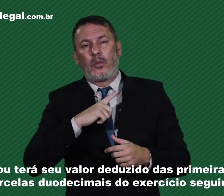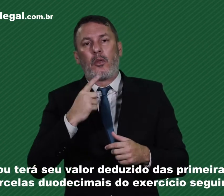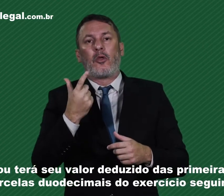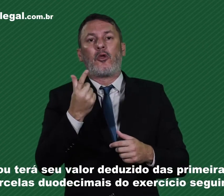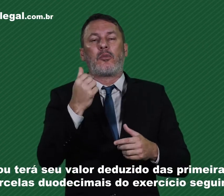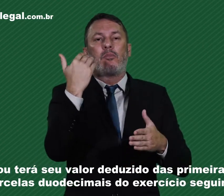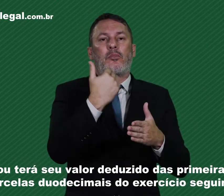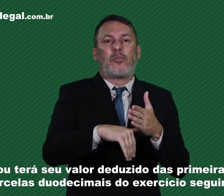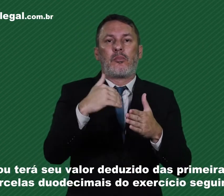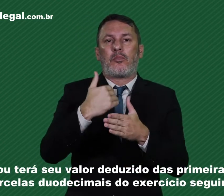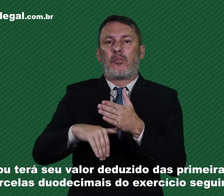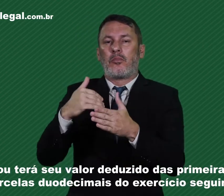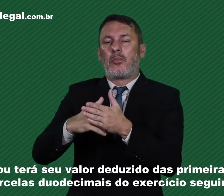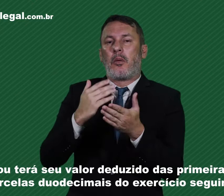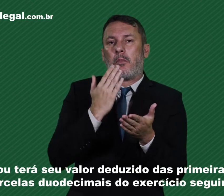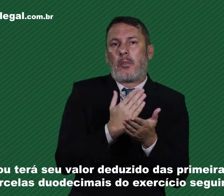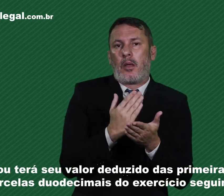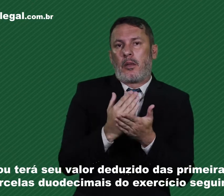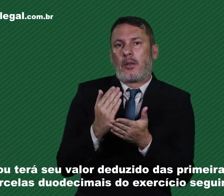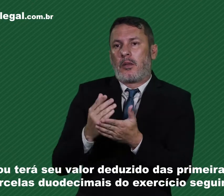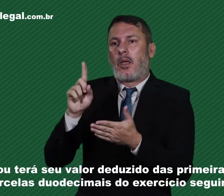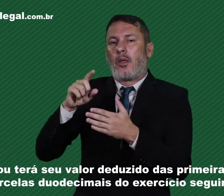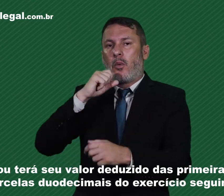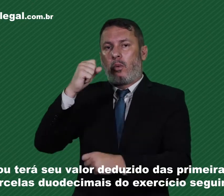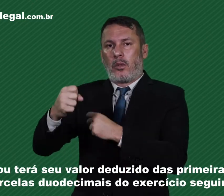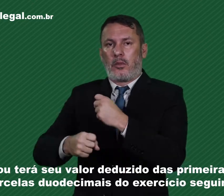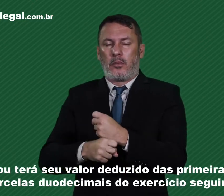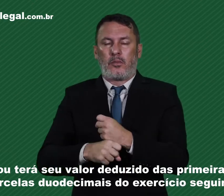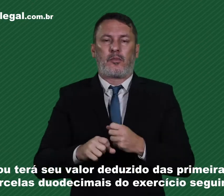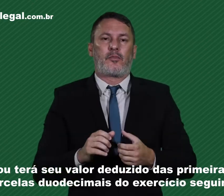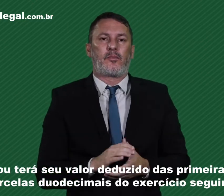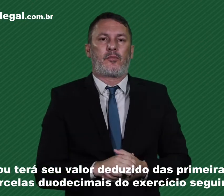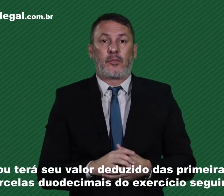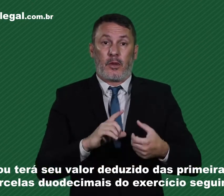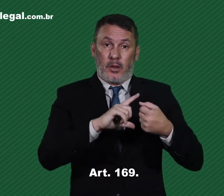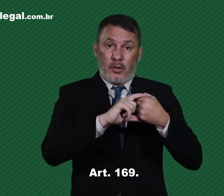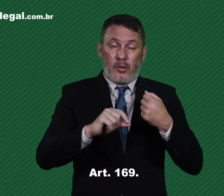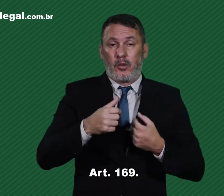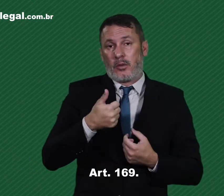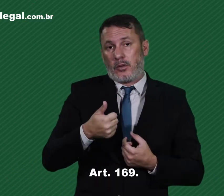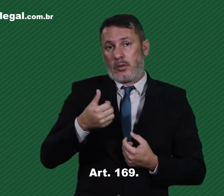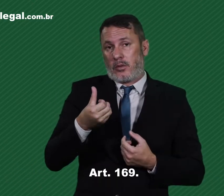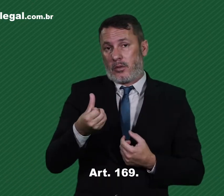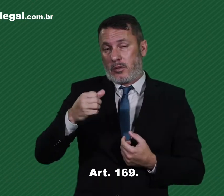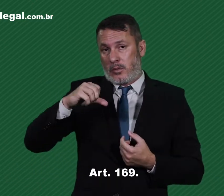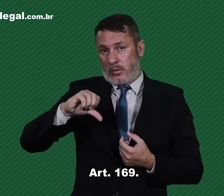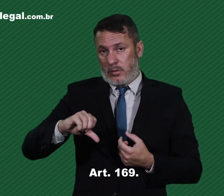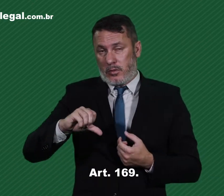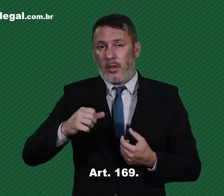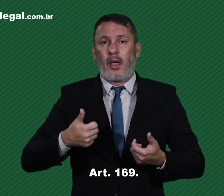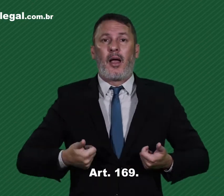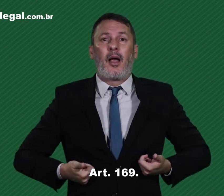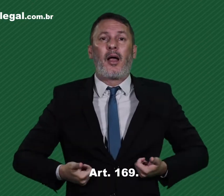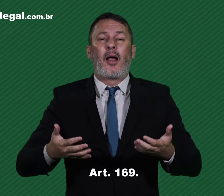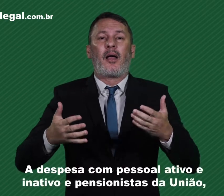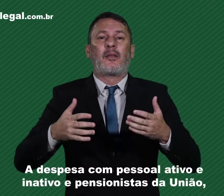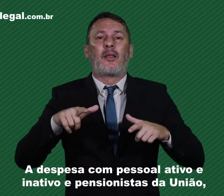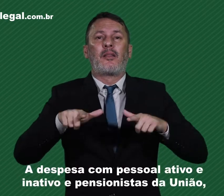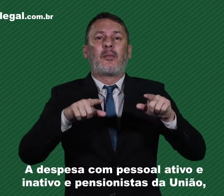das primeiras parcelas duodecimais do exercício seguinte artigo 169 a